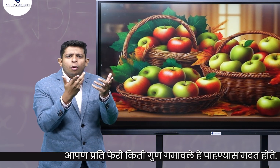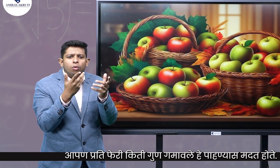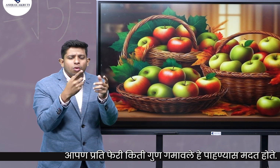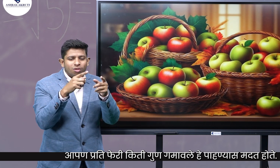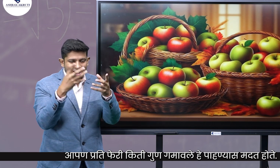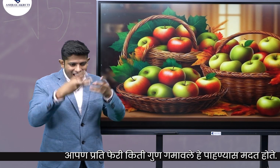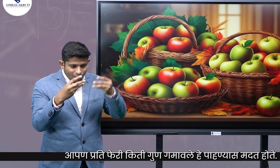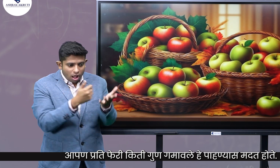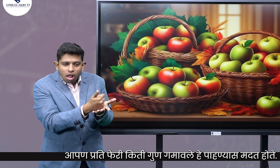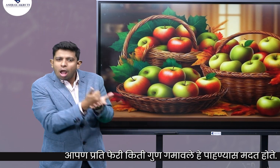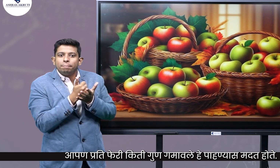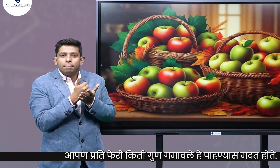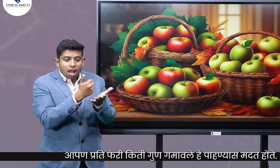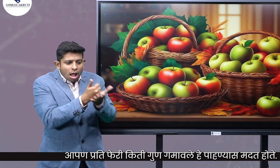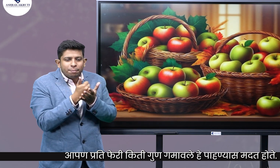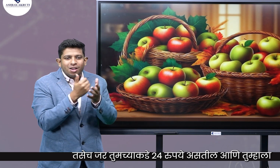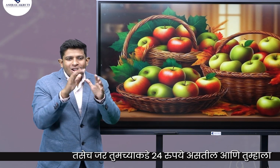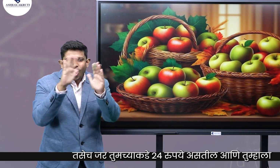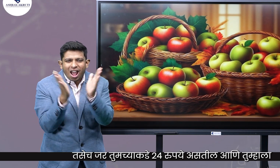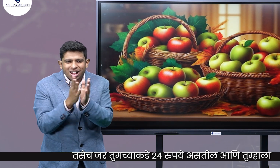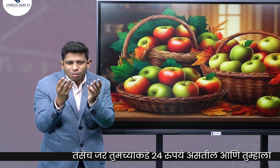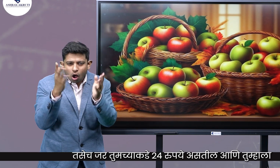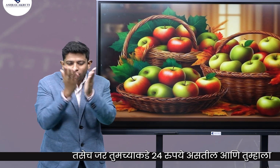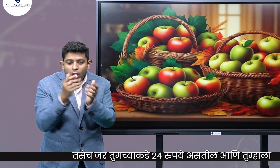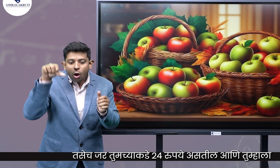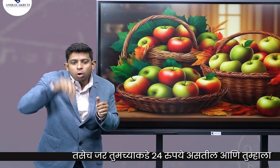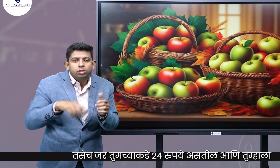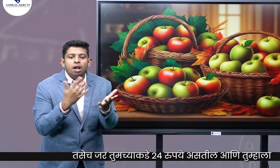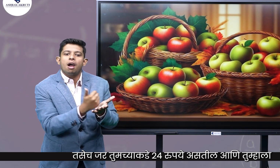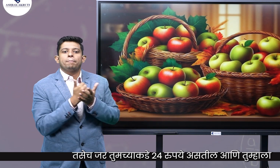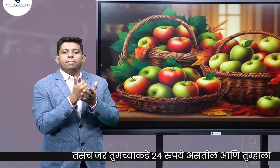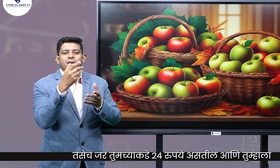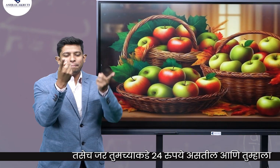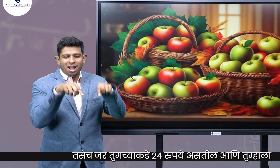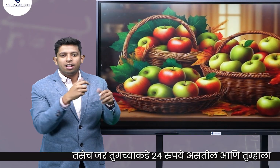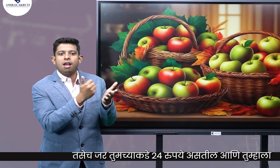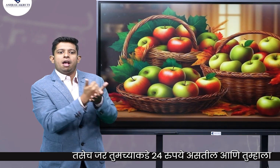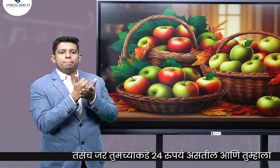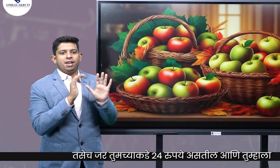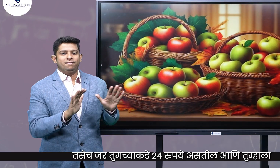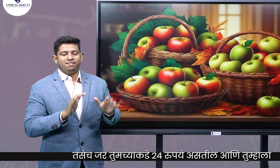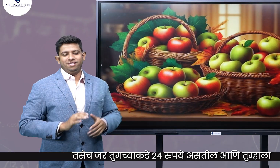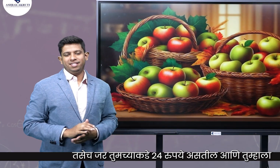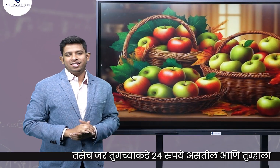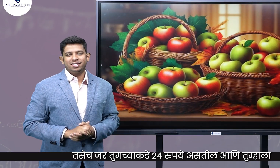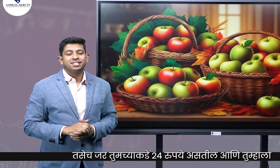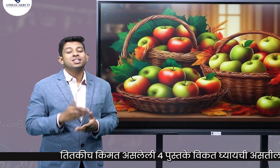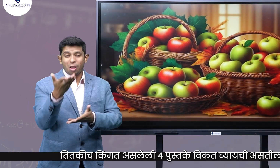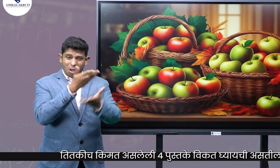गमावले हे पाहण्यास मदत करते. तसेच जर तुमच्याकडे 24 रुपये असतील आणि तुम्हाला तितकीच